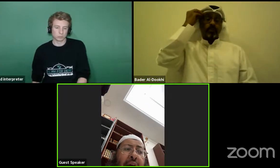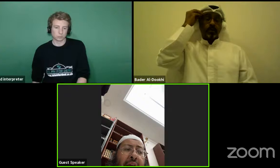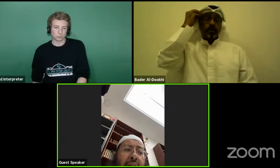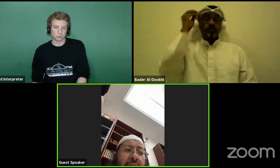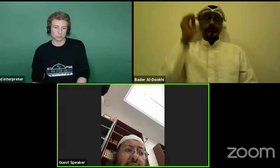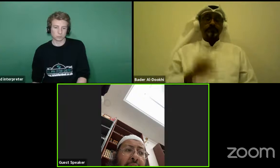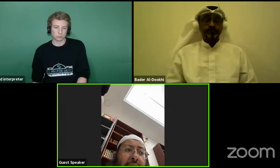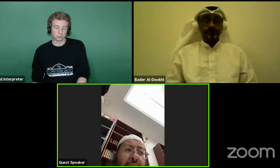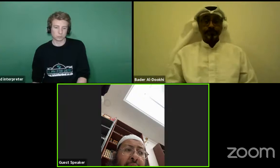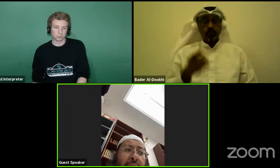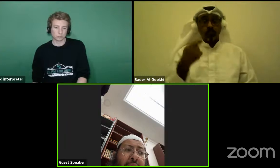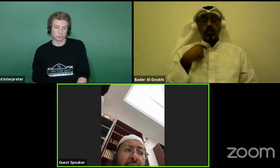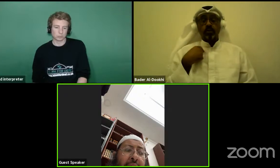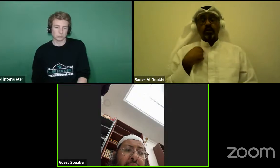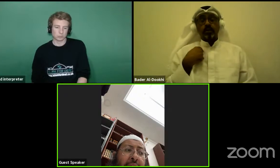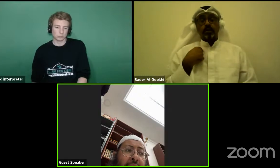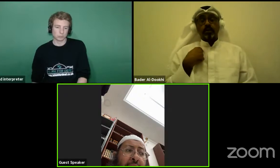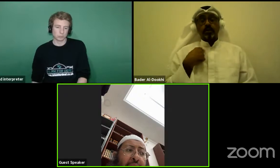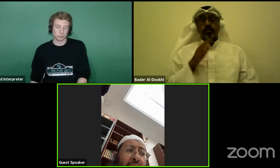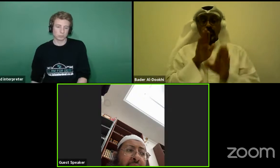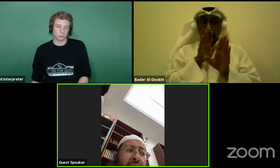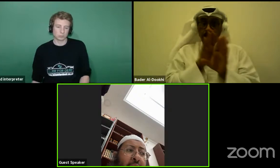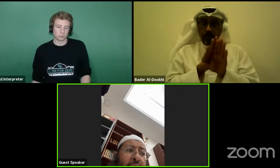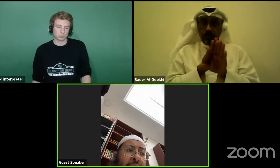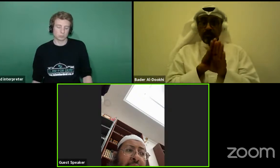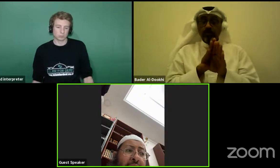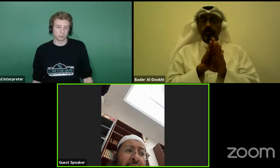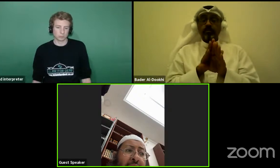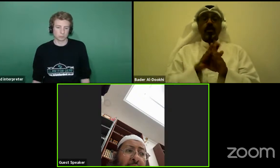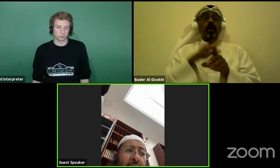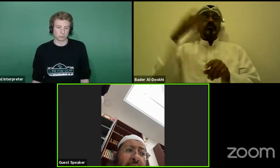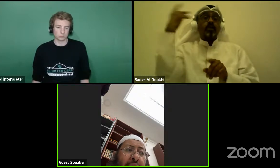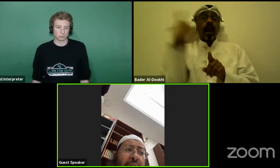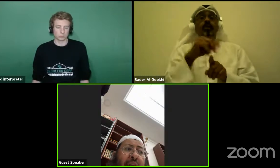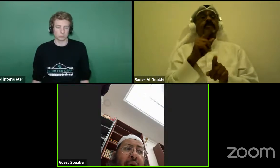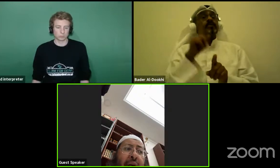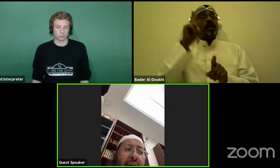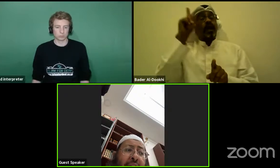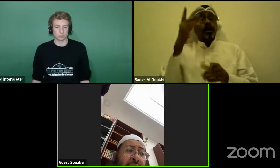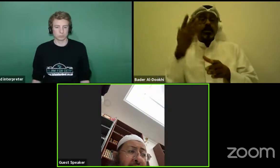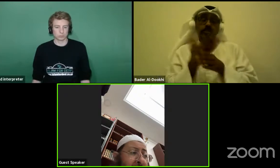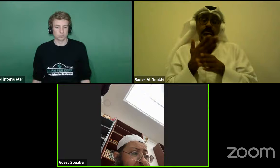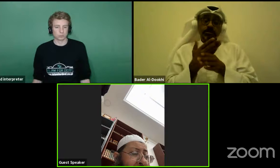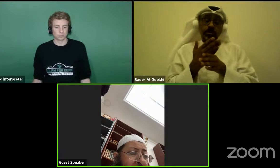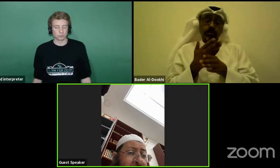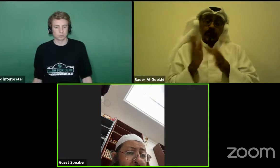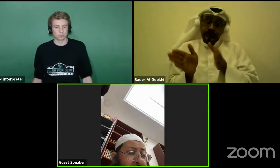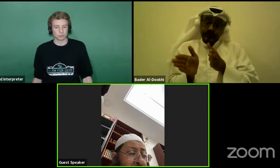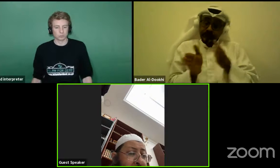تتخذوا وقاية من عذاب الله بفعل أوامره وترك نواهيه.